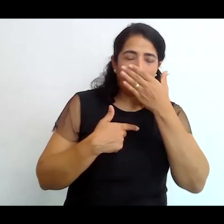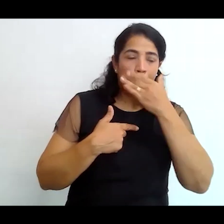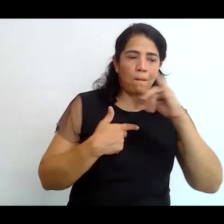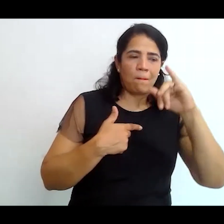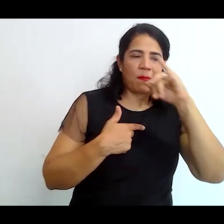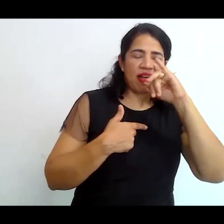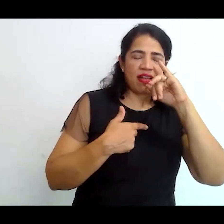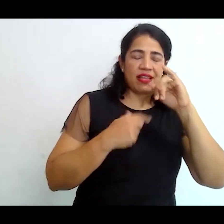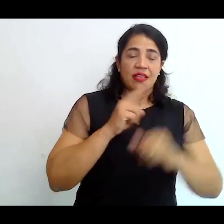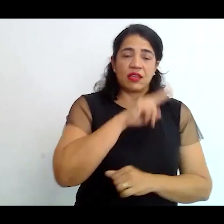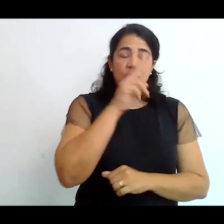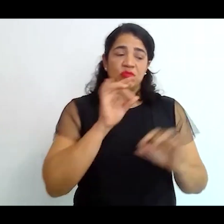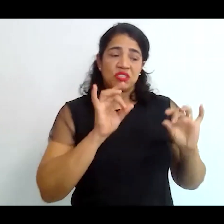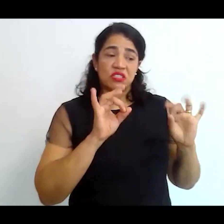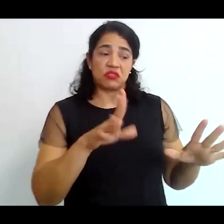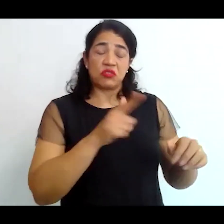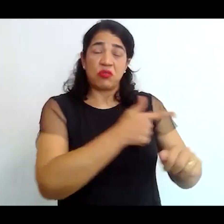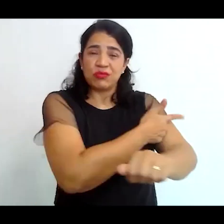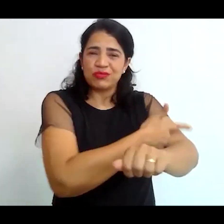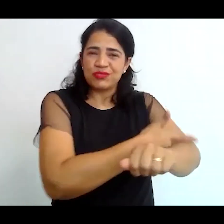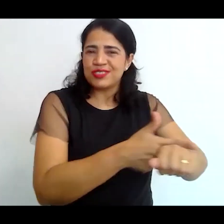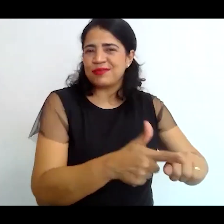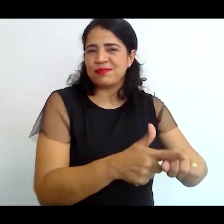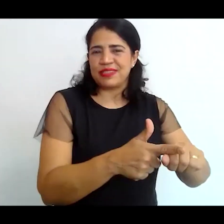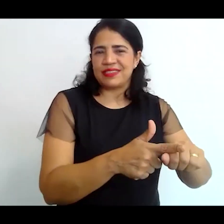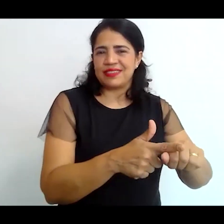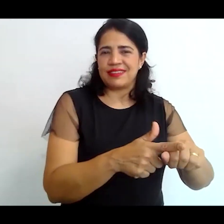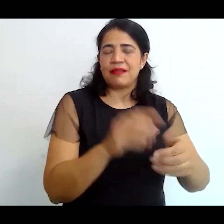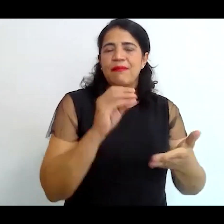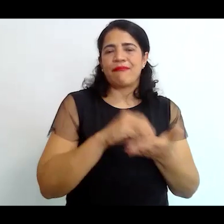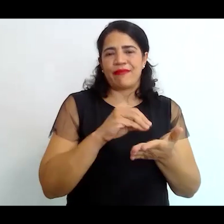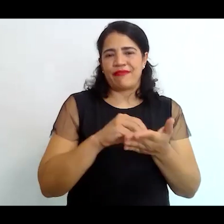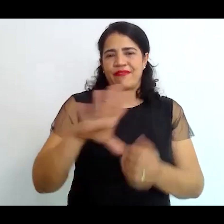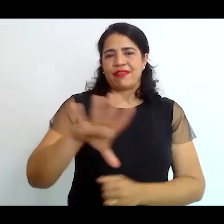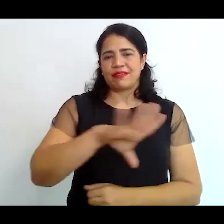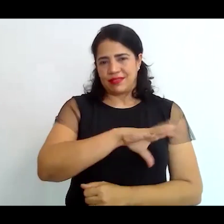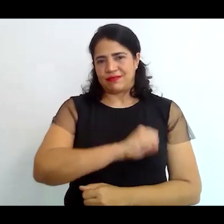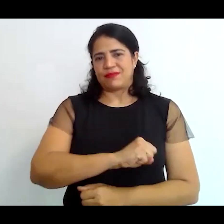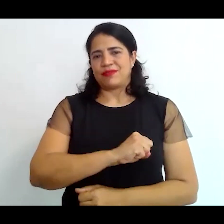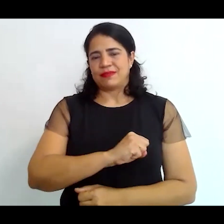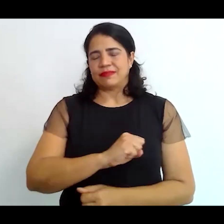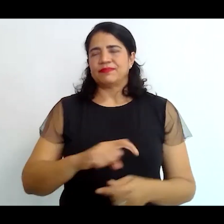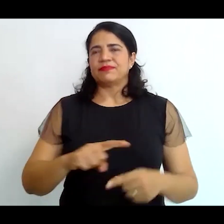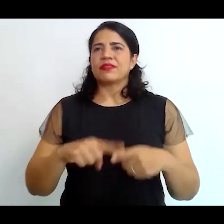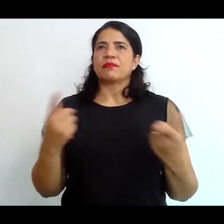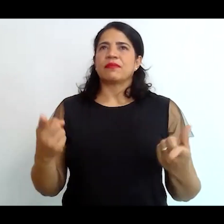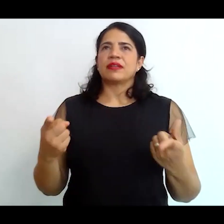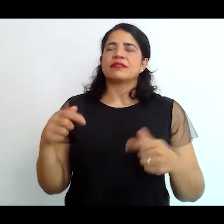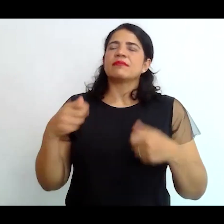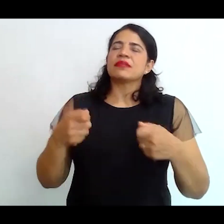os filhos, irmãos. Vamos lá, vamos ver como Deus trata. Hebreus 12, rapidamente.